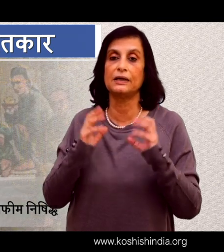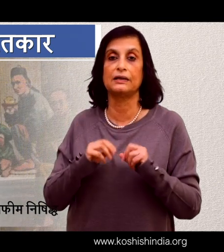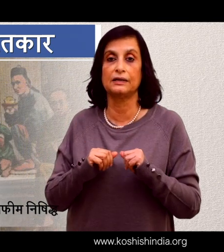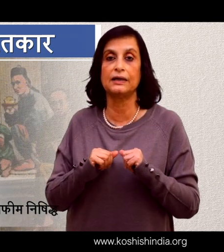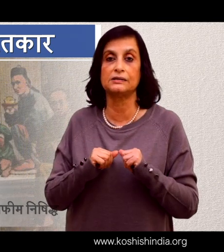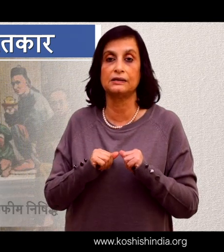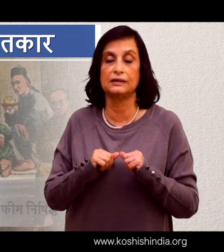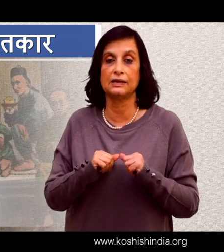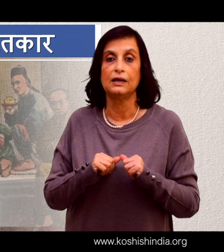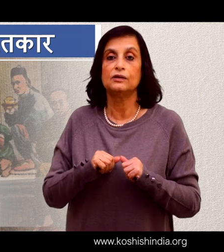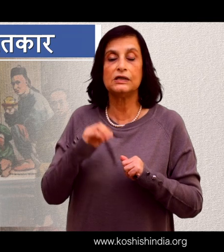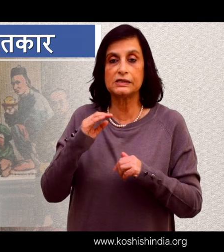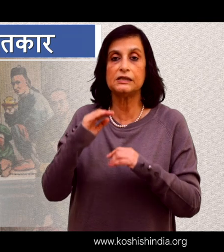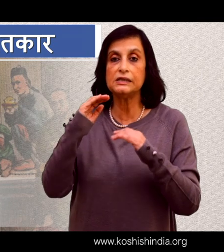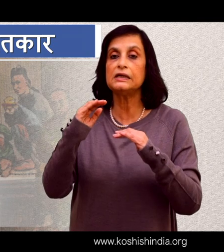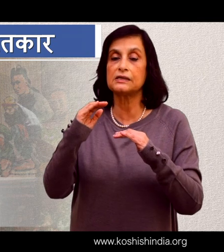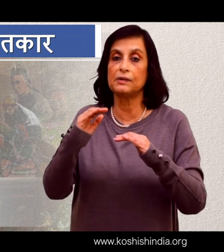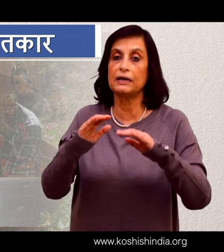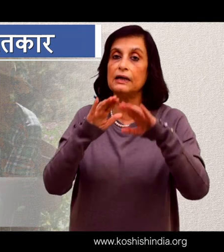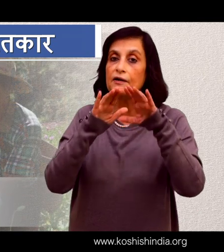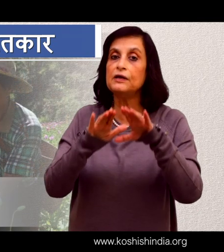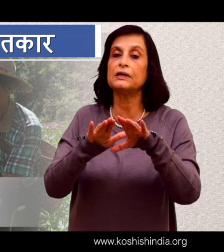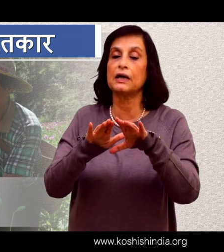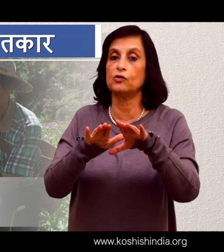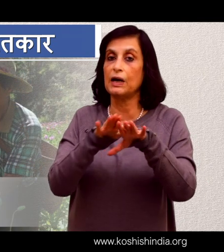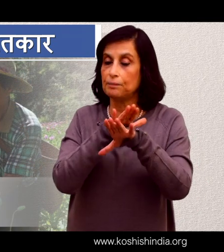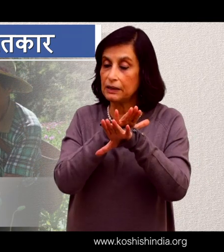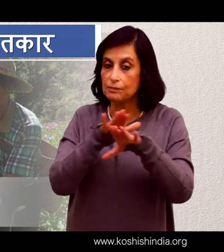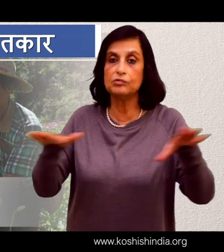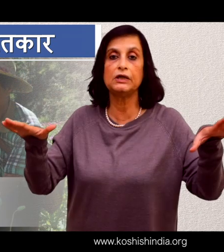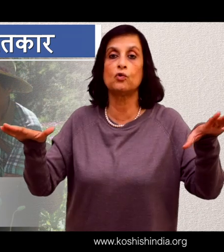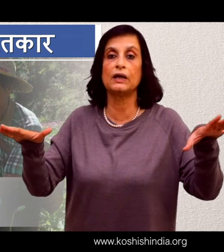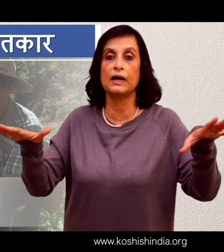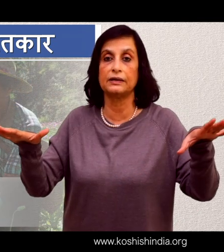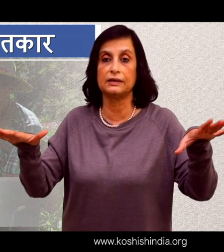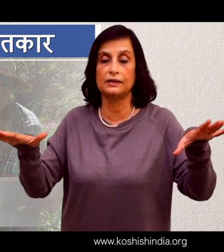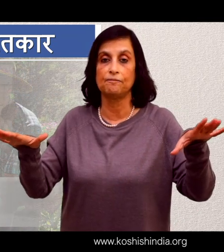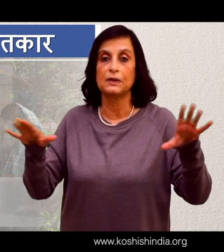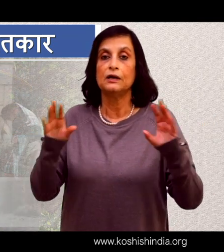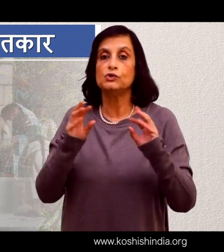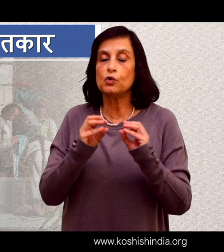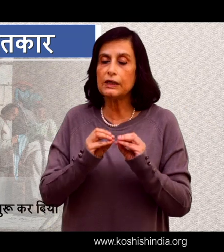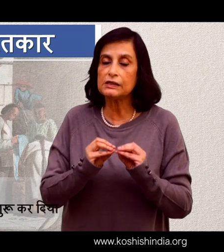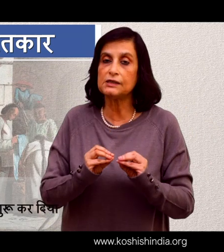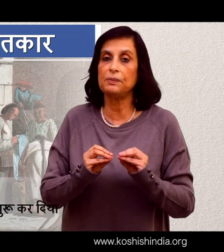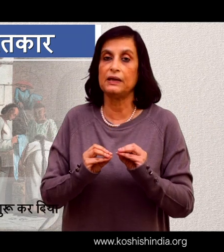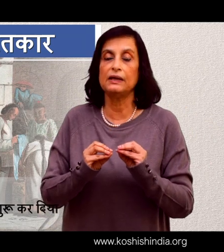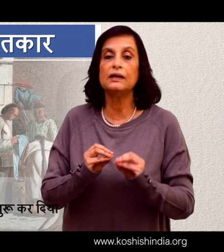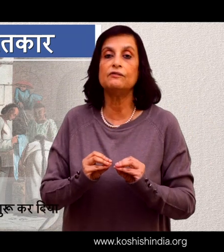कासेवनकरकेनशेमेंरहनाचाहतेथे। इसीलिएचीनकेसम्राटने अफीमकेव्यापारपरपूरीतरहप्रतिबंधलगादियाथा। इंग्लैंडके